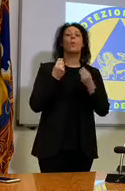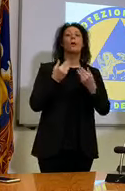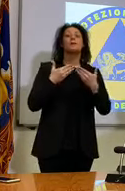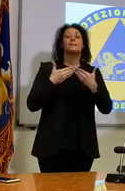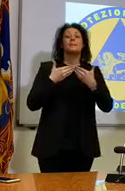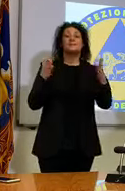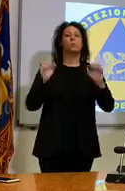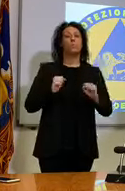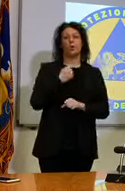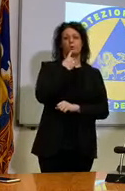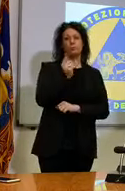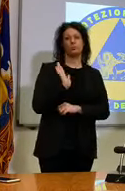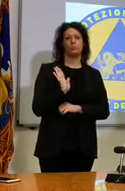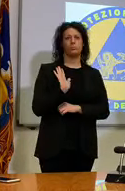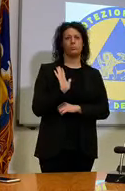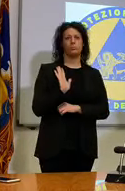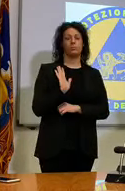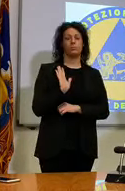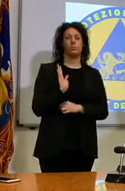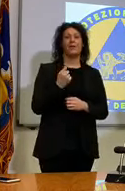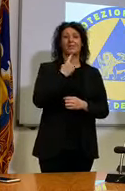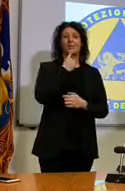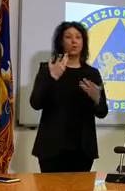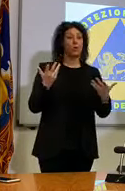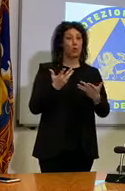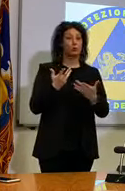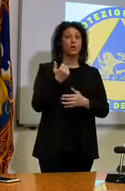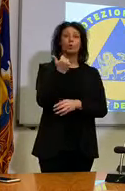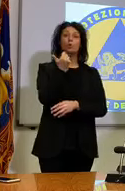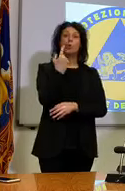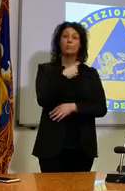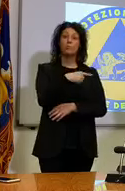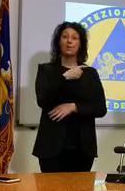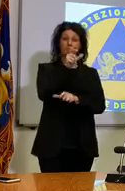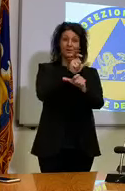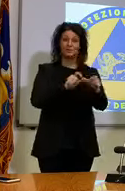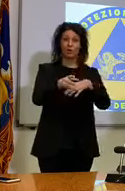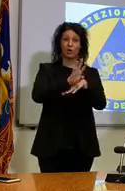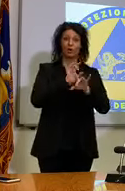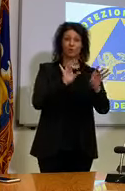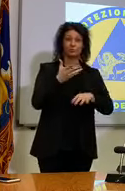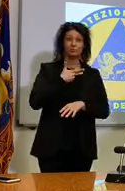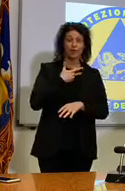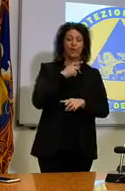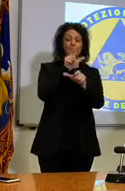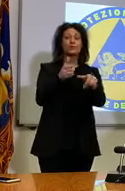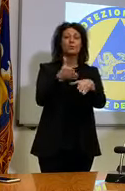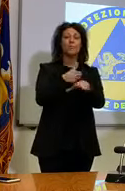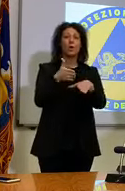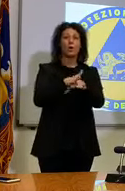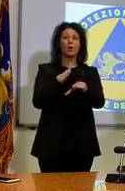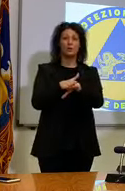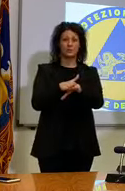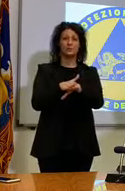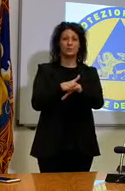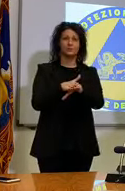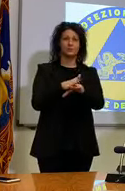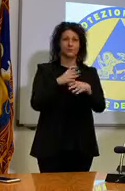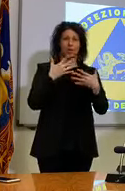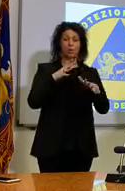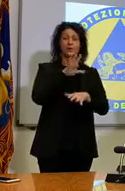dire personalmente che con questi numeri di positività, con queste mortalità, siamo ormai a